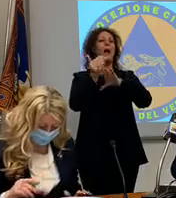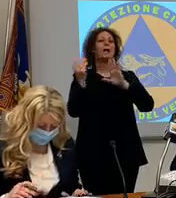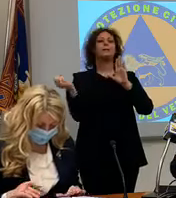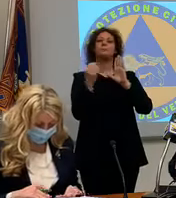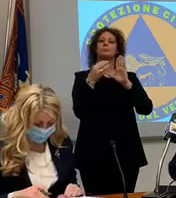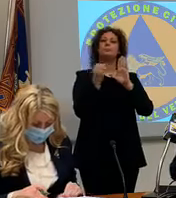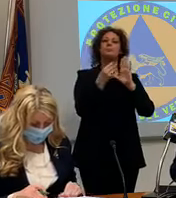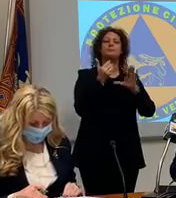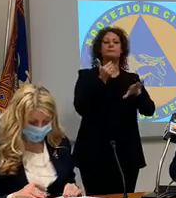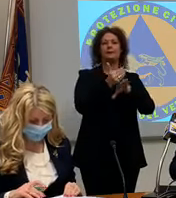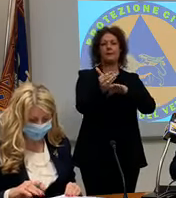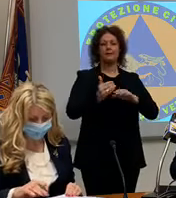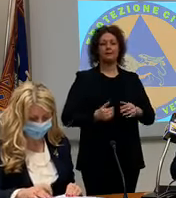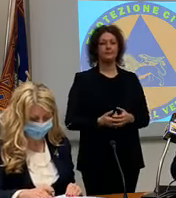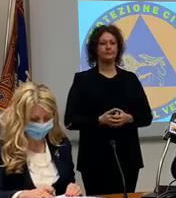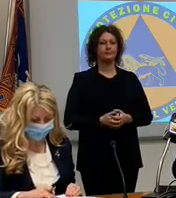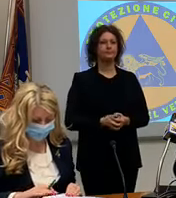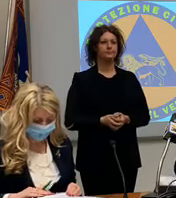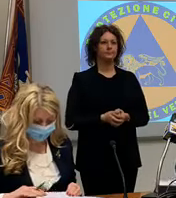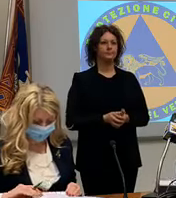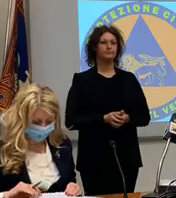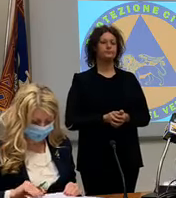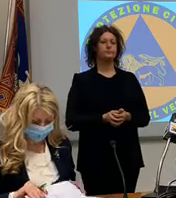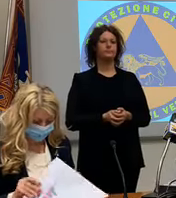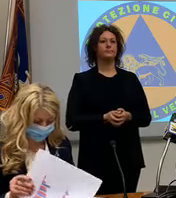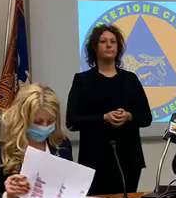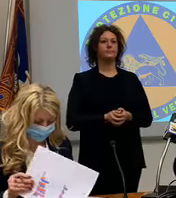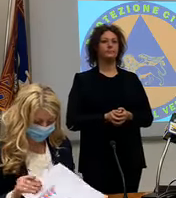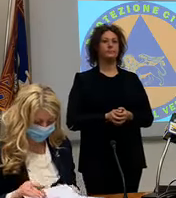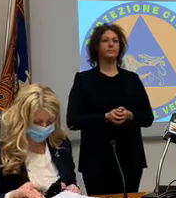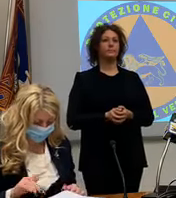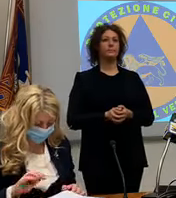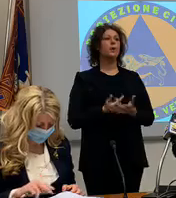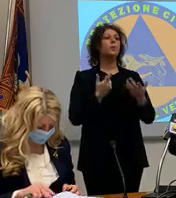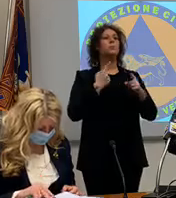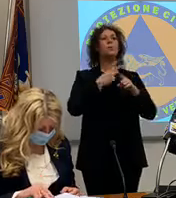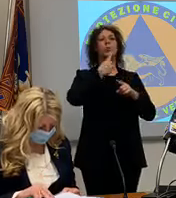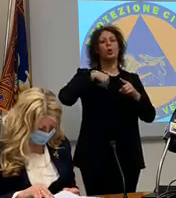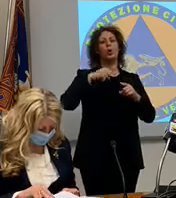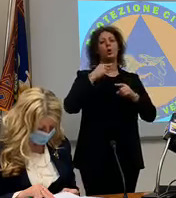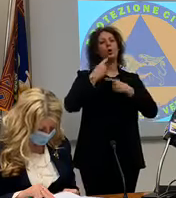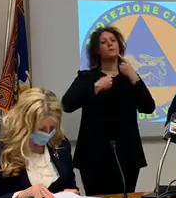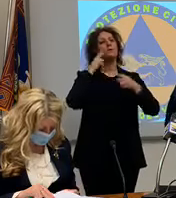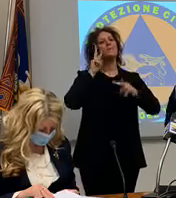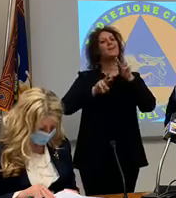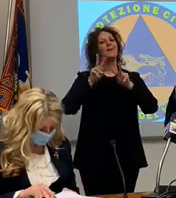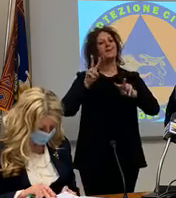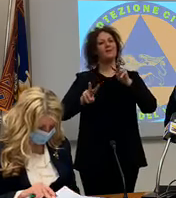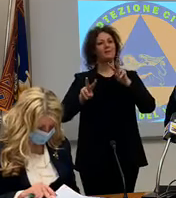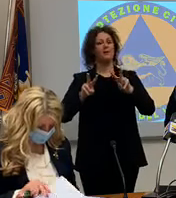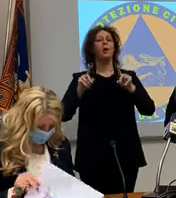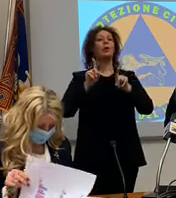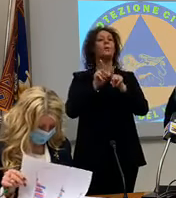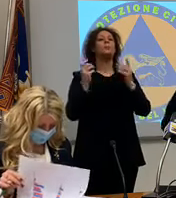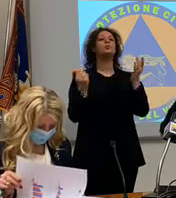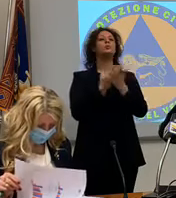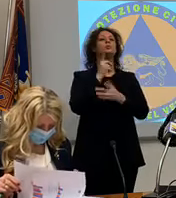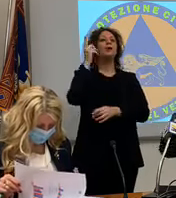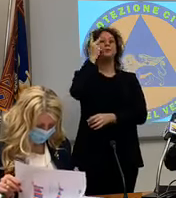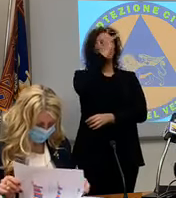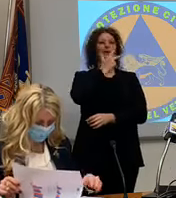dato viene fuori da qua e fra l'altro stiamo anche Facendo una verifica come è accaduto 4-5 giorni fa con Treviso che si è